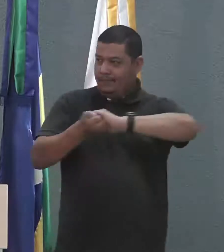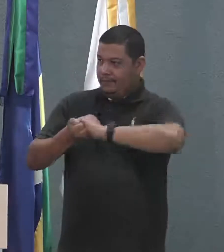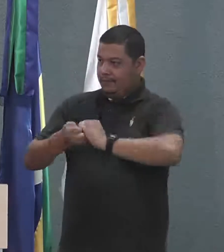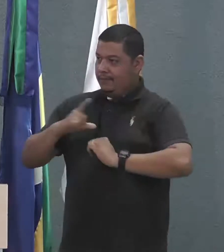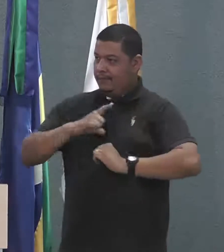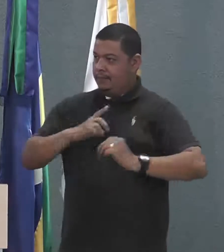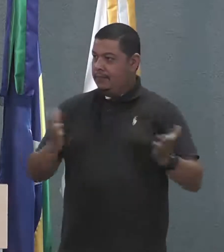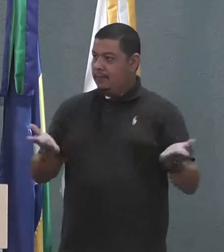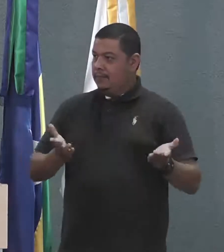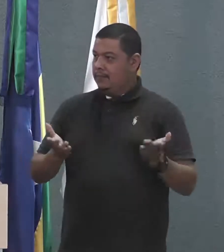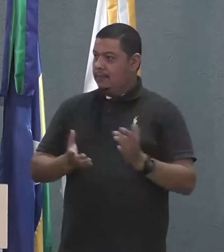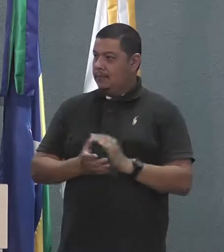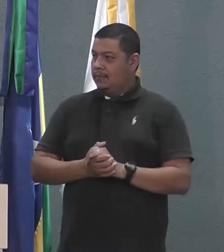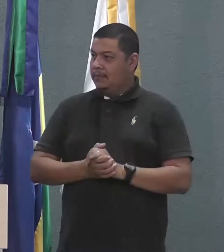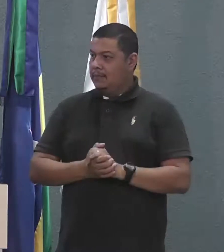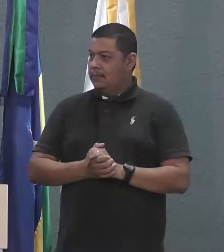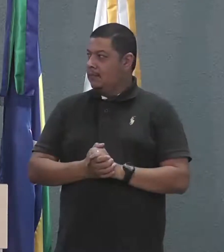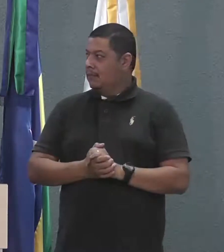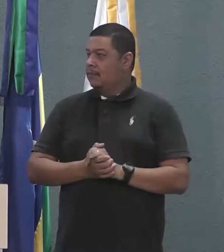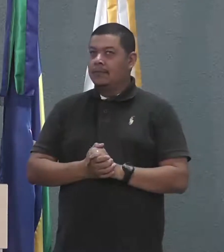presentes.